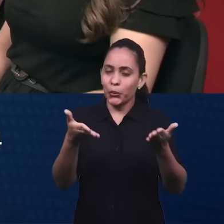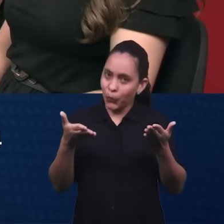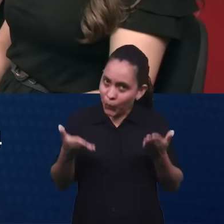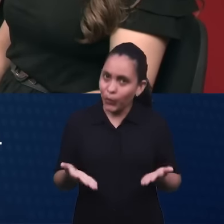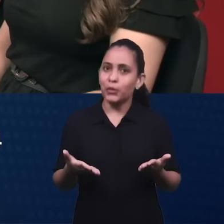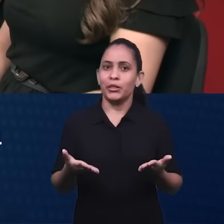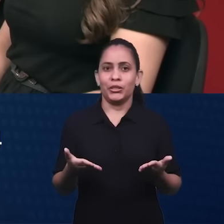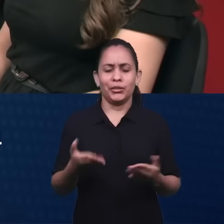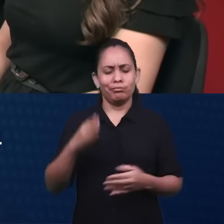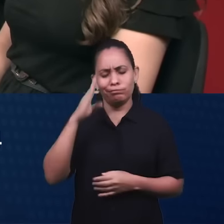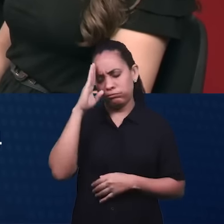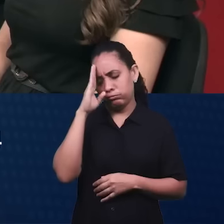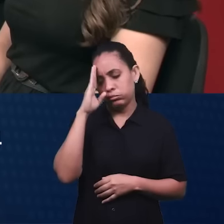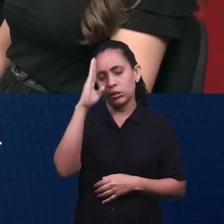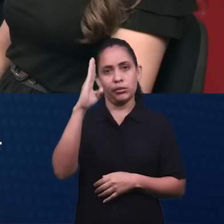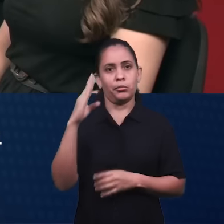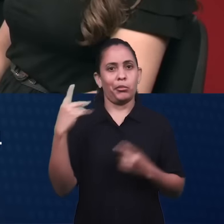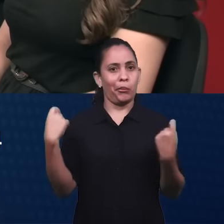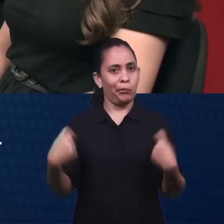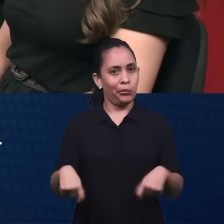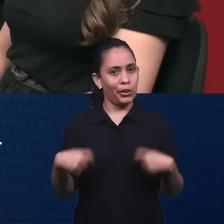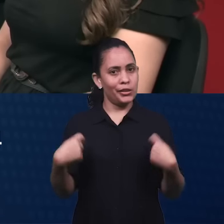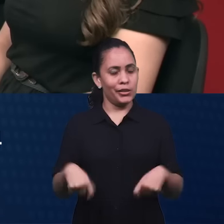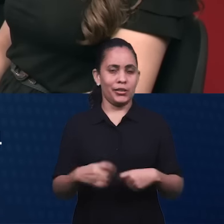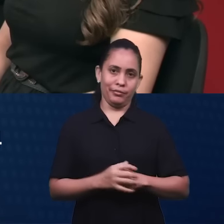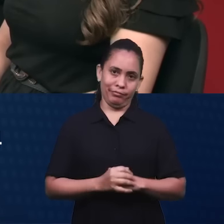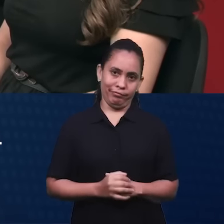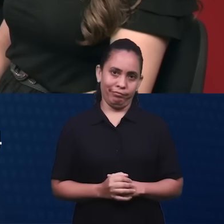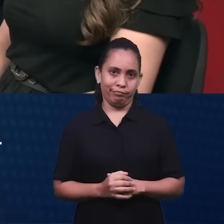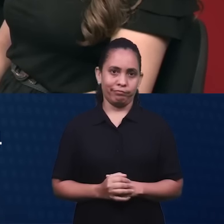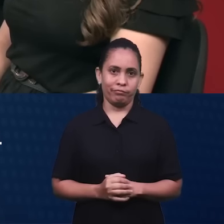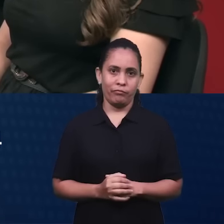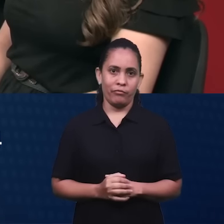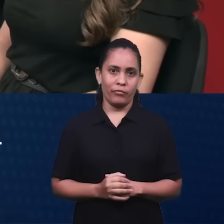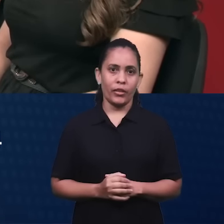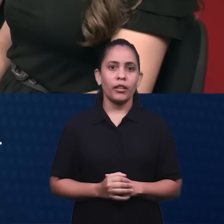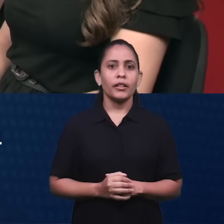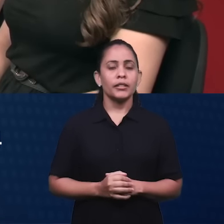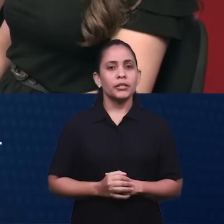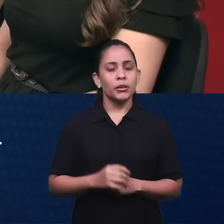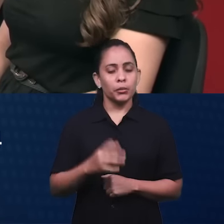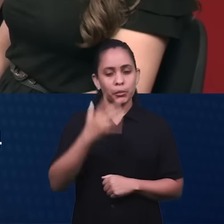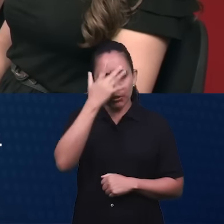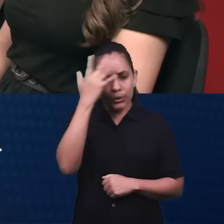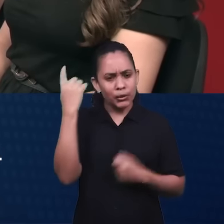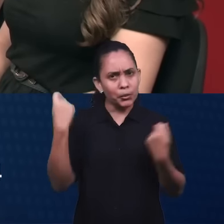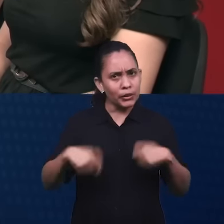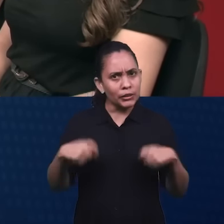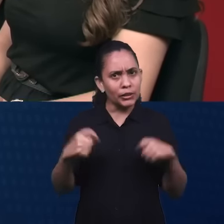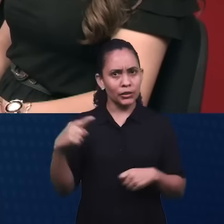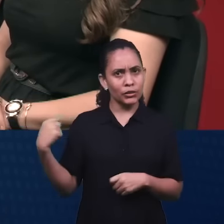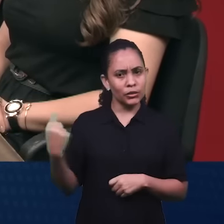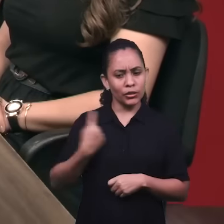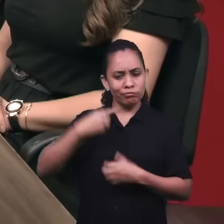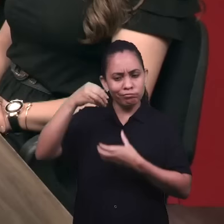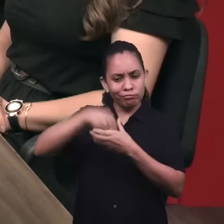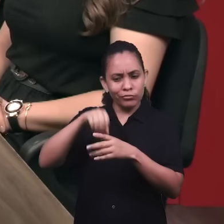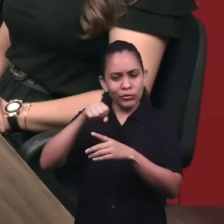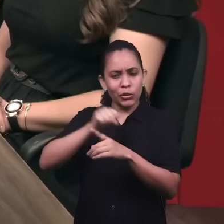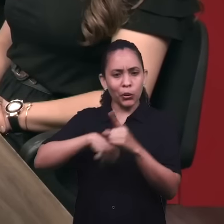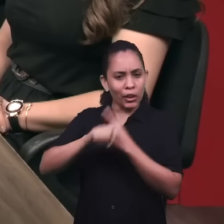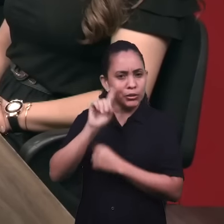convite, ela é primordial. É necessário que faça esse convite, porque são almas sedentas. A gente que vive mais no meio da comunidade, a gente